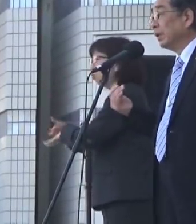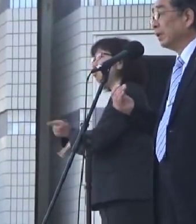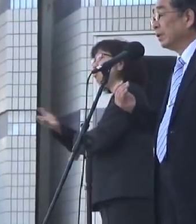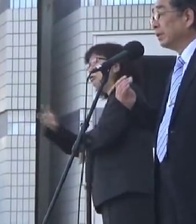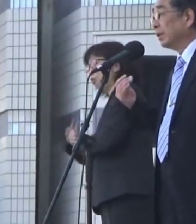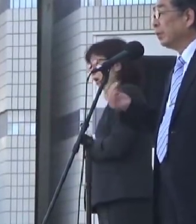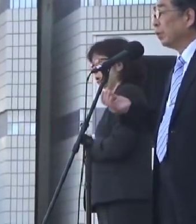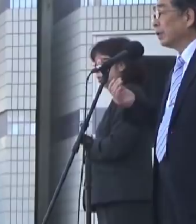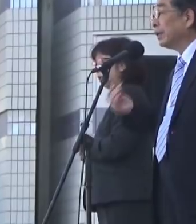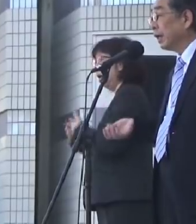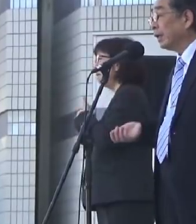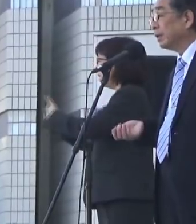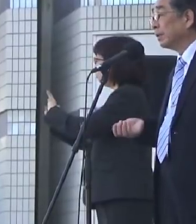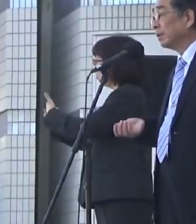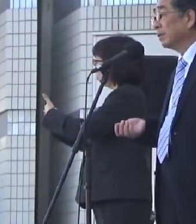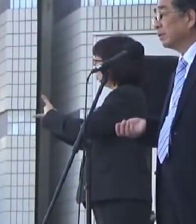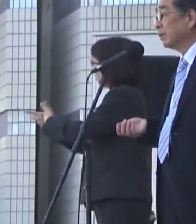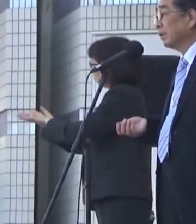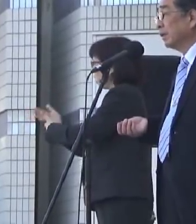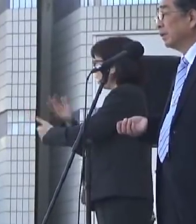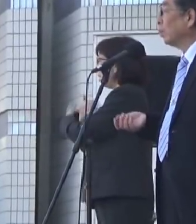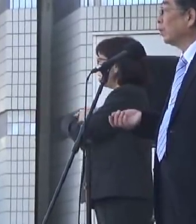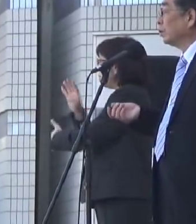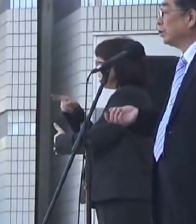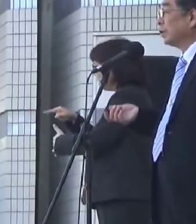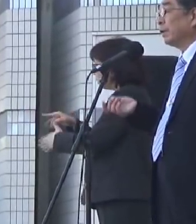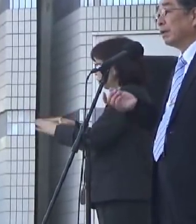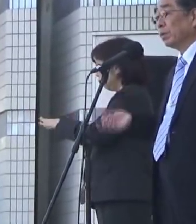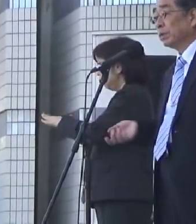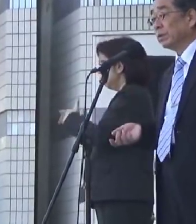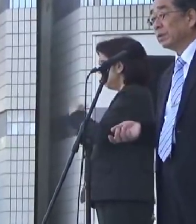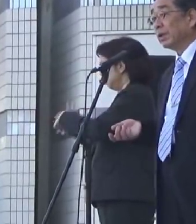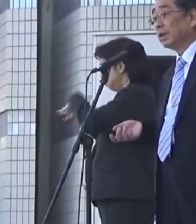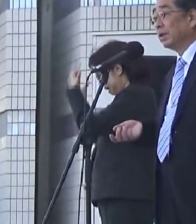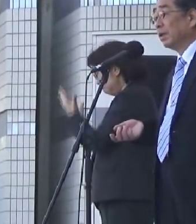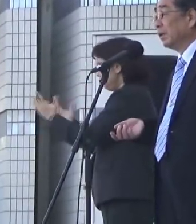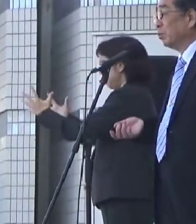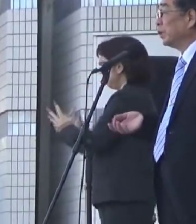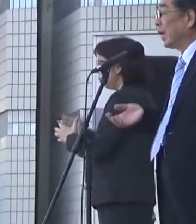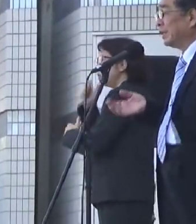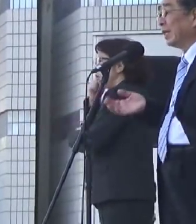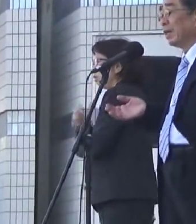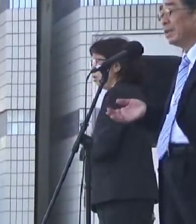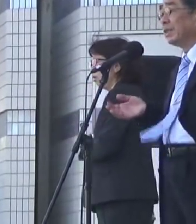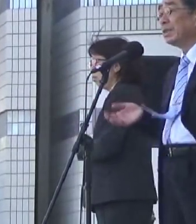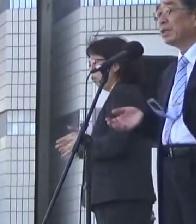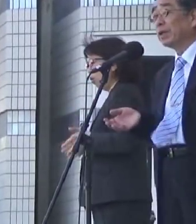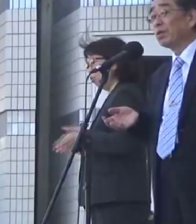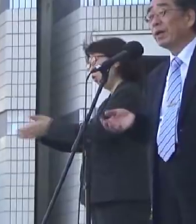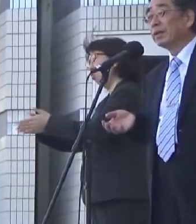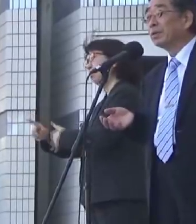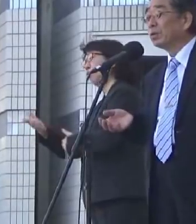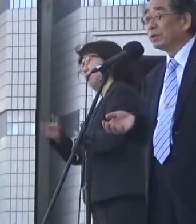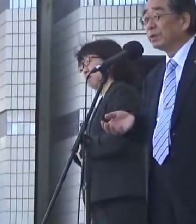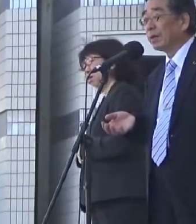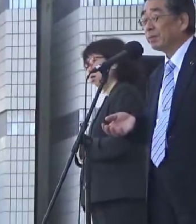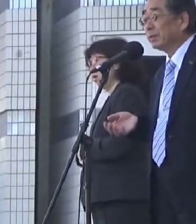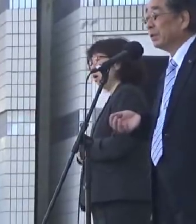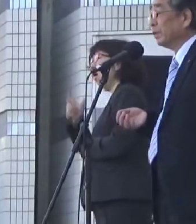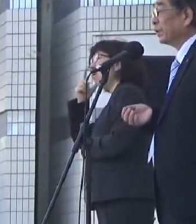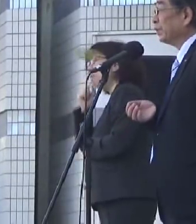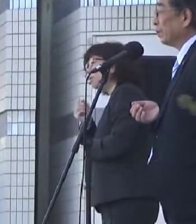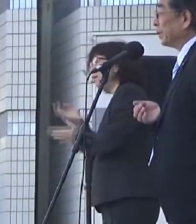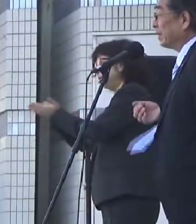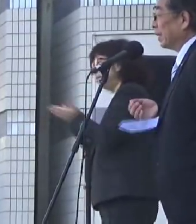全部来ても足りない、道路の渋滞はどうする、もし橋が地震などで壊れたらどうするん